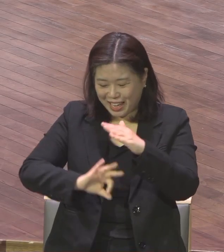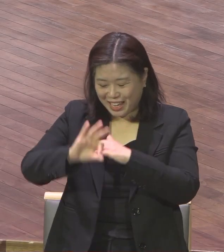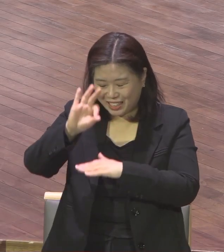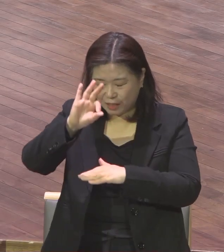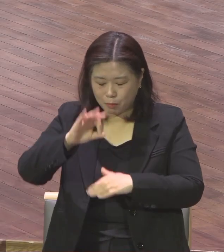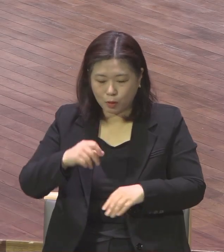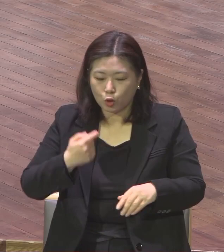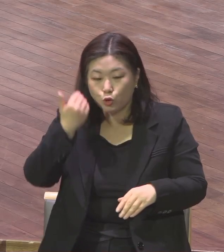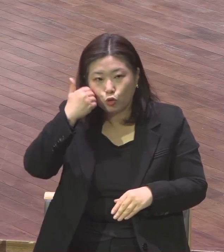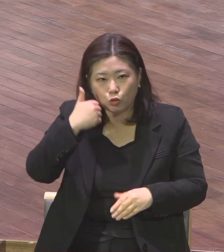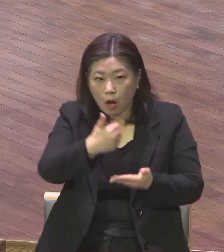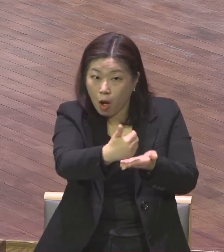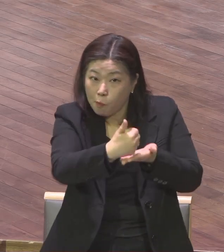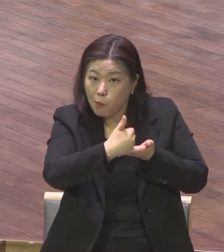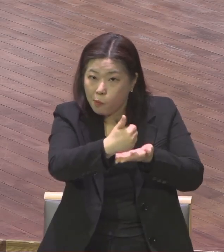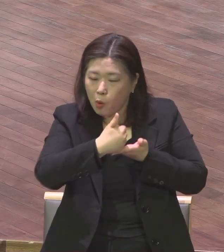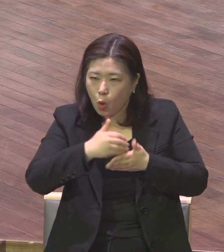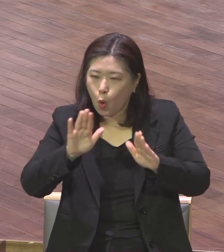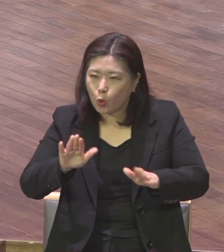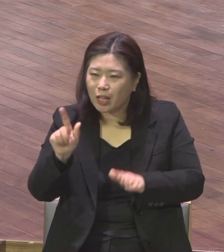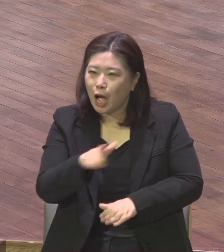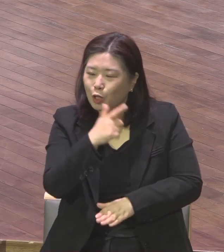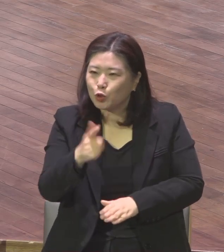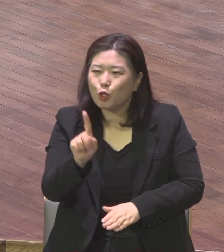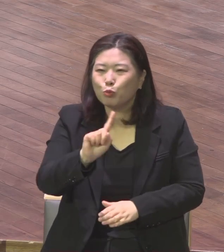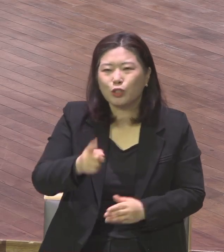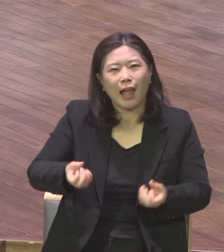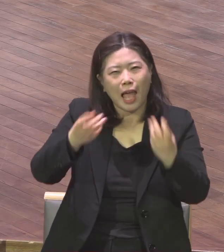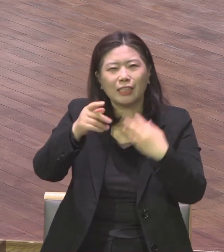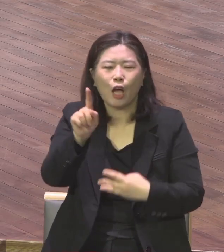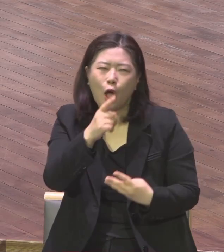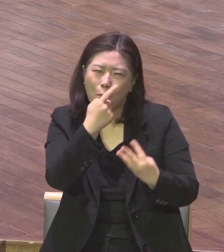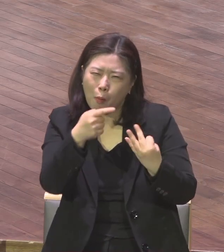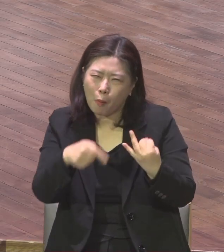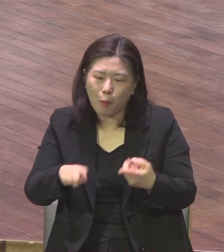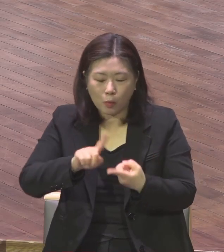있어요. 영적으로